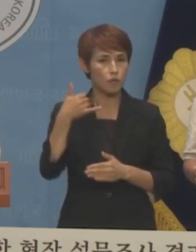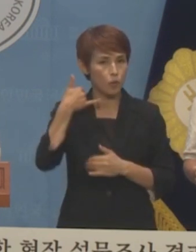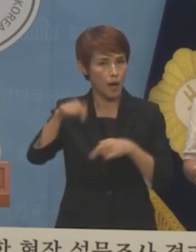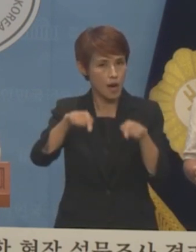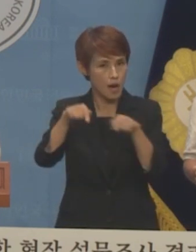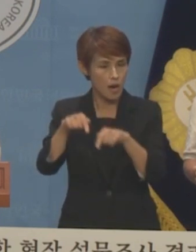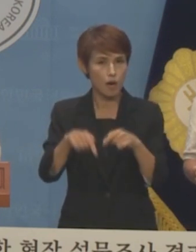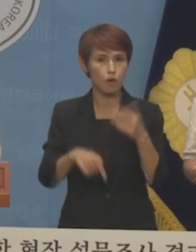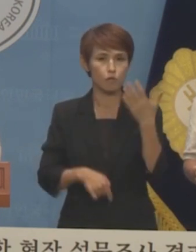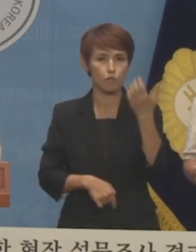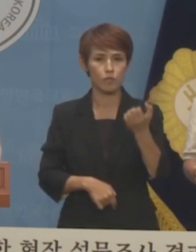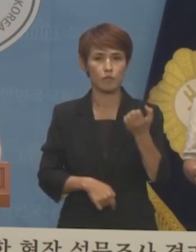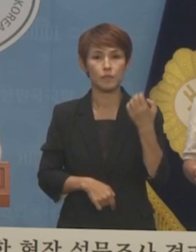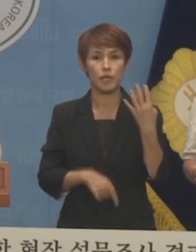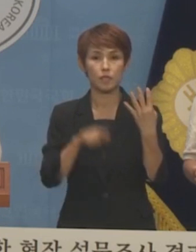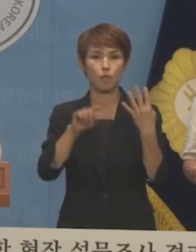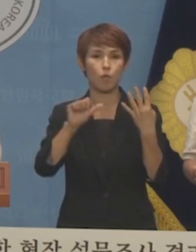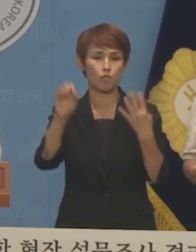조치 완료,